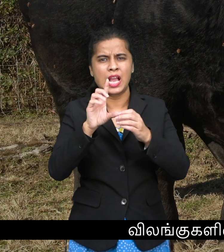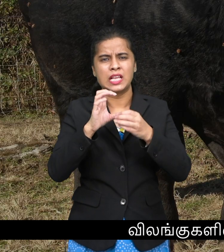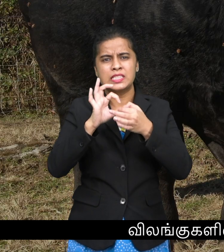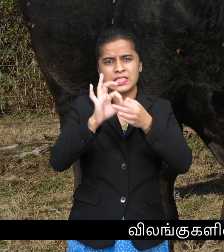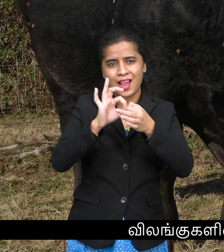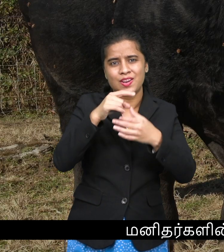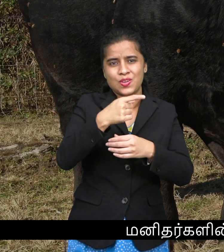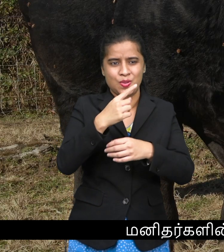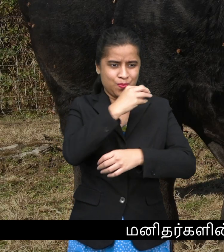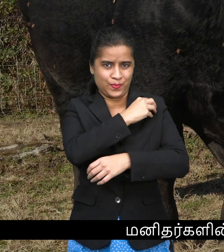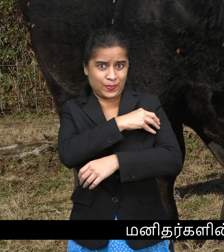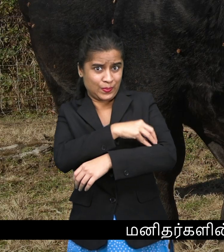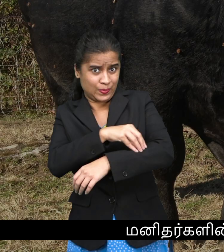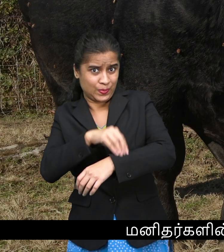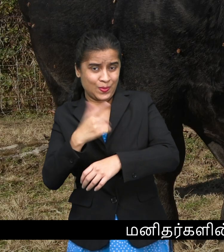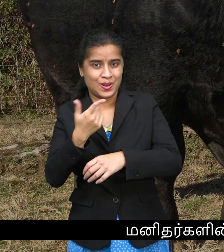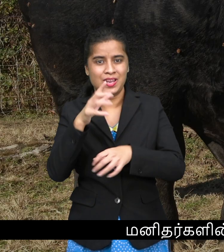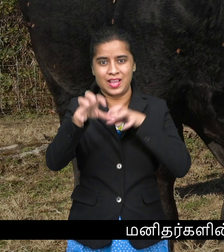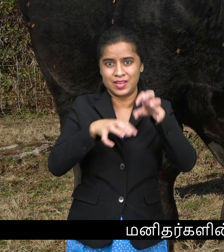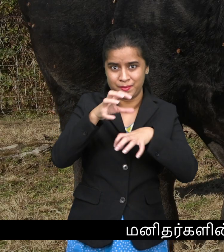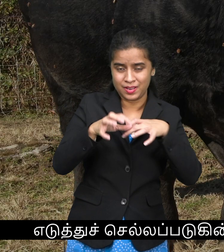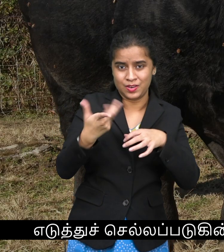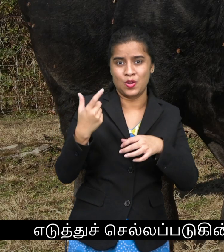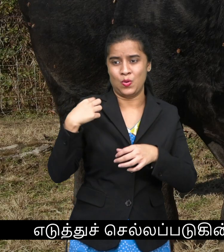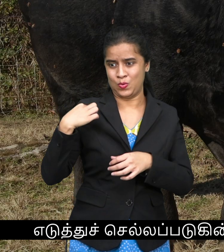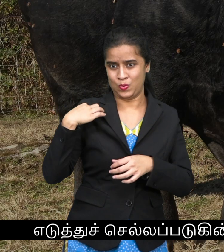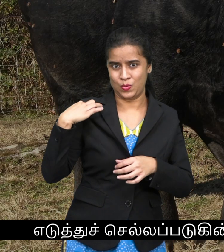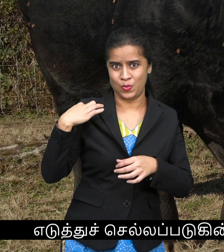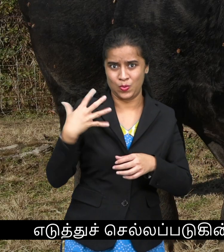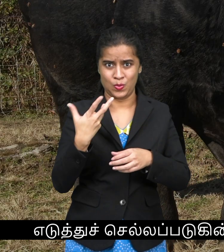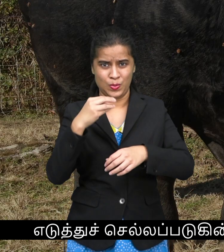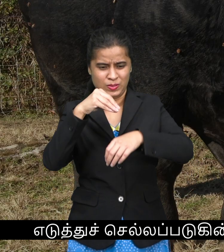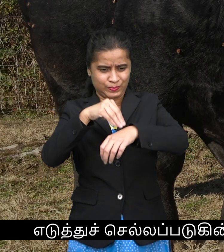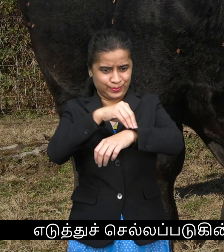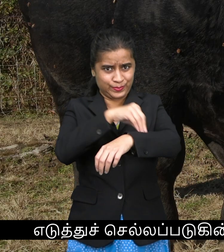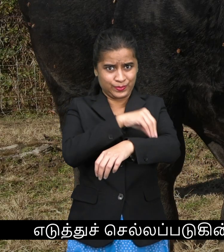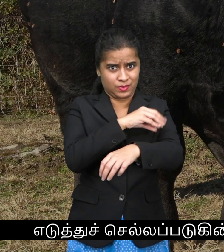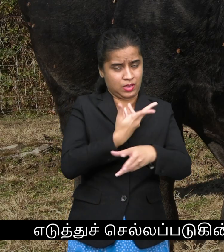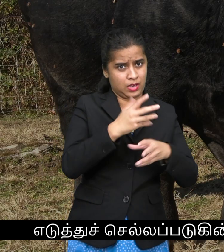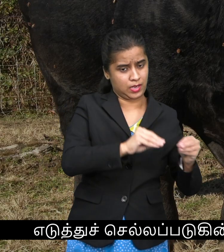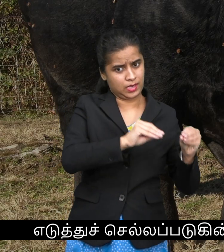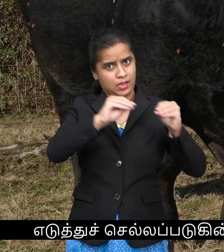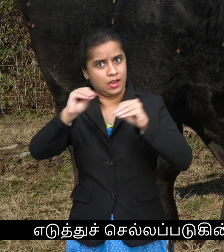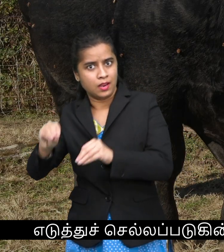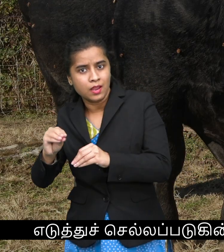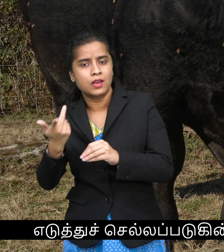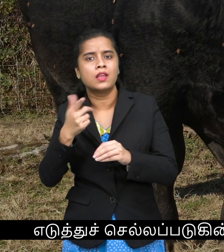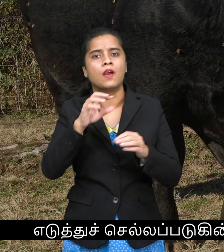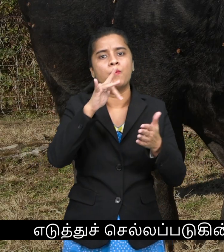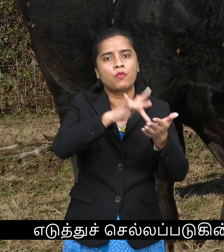உடல்கள் அல்லது மனிதர்களின் ஆடைகளில் சிக்கி எடுத்து செல்லப்படுகின்றன. தொலைதூர இடங்களுக்கு